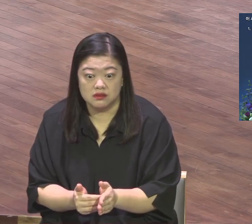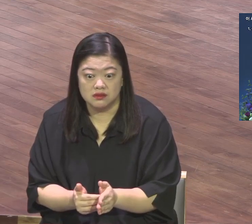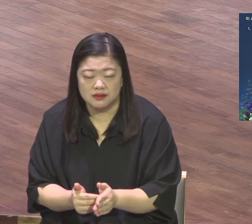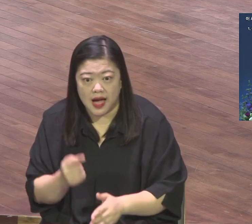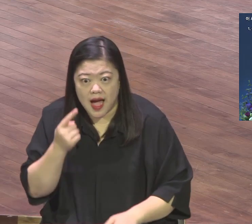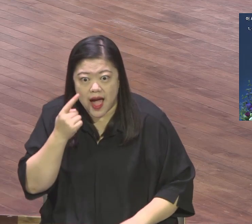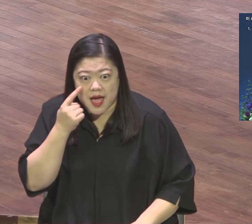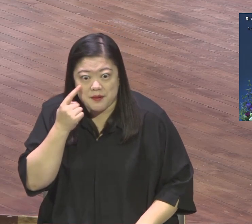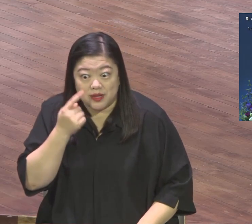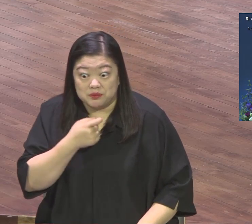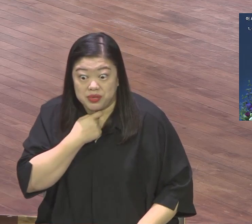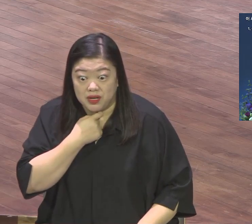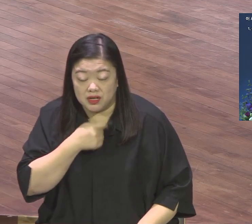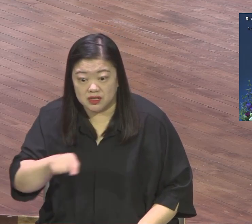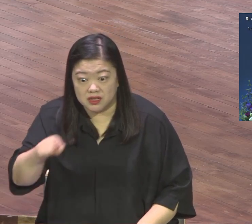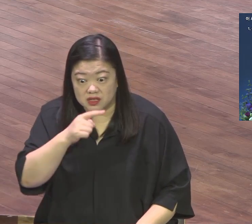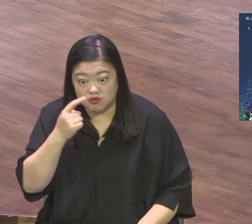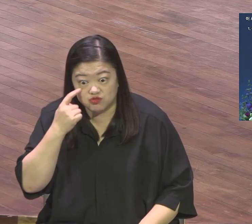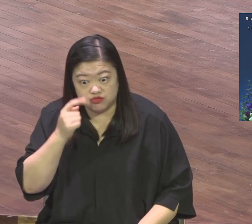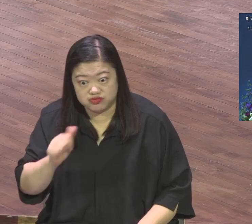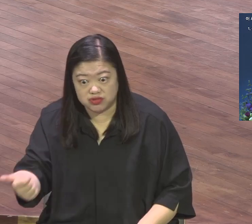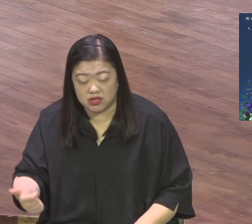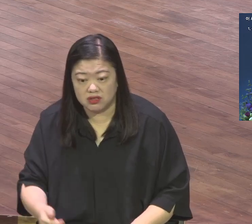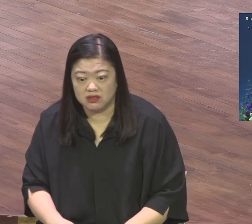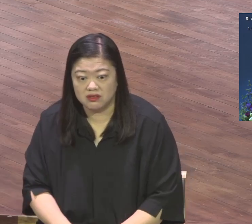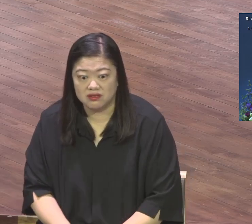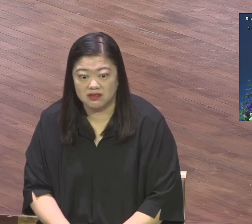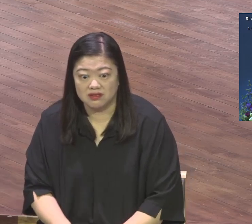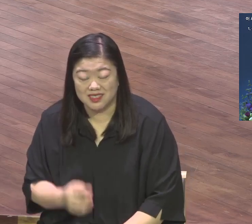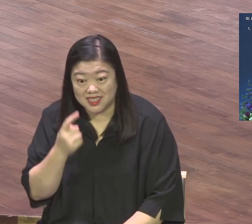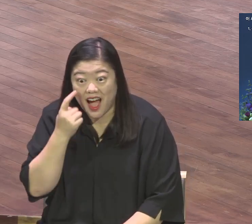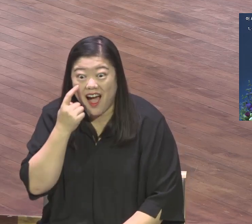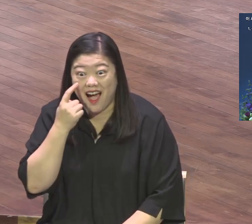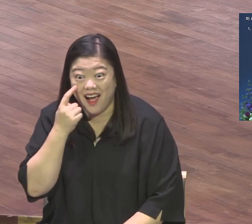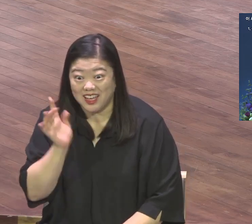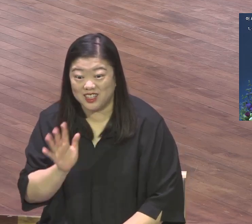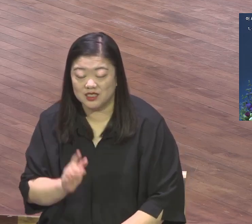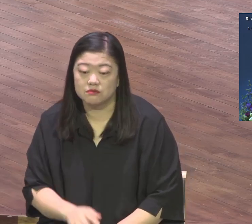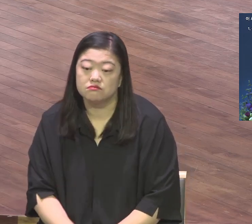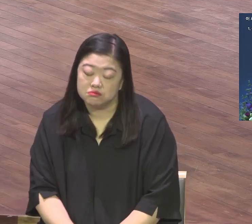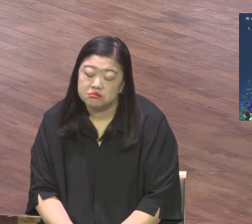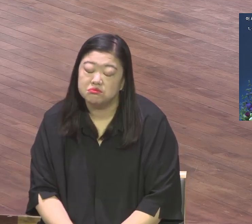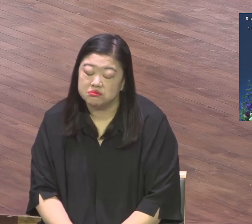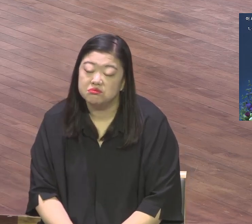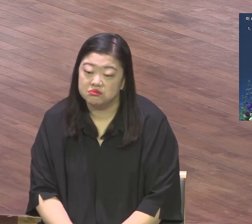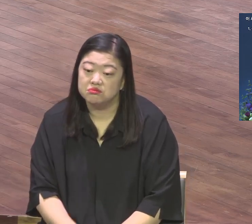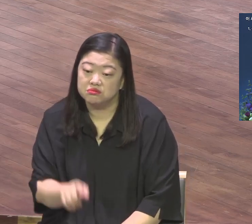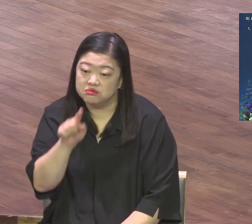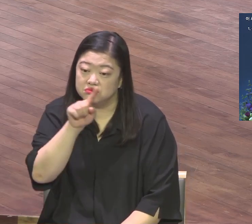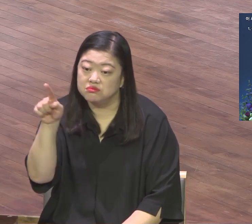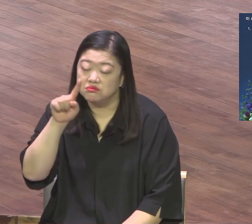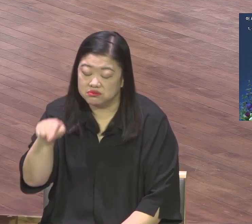없고 믿음도 없고 확신도 없고 열정도 없고 체험도 없고